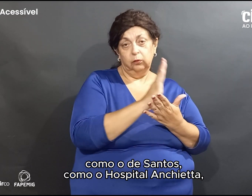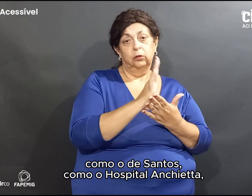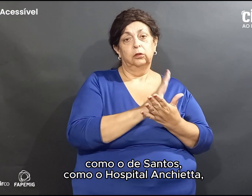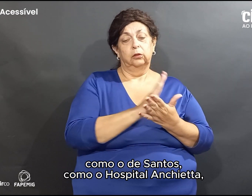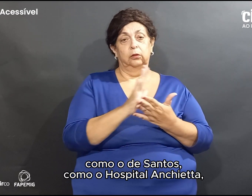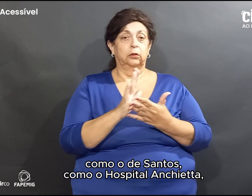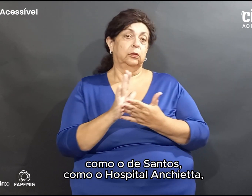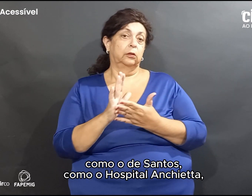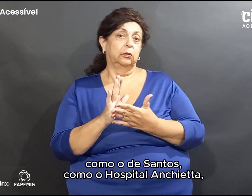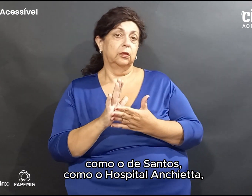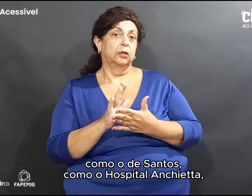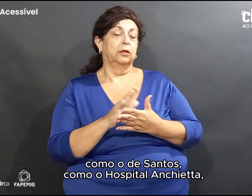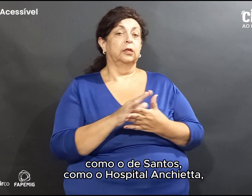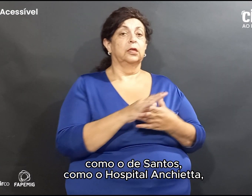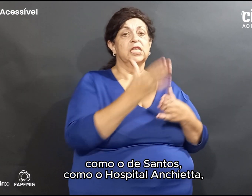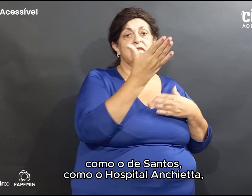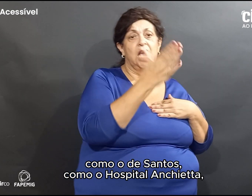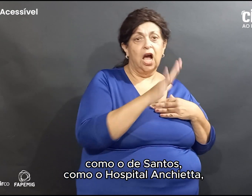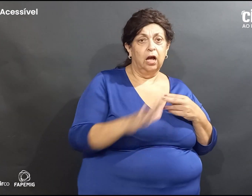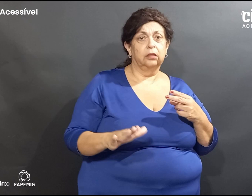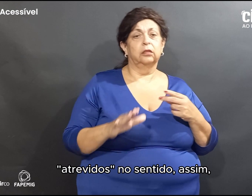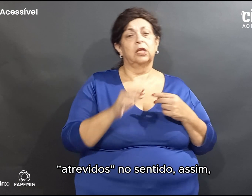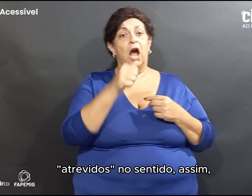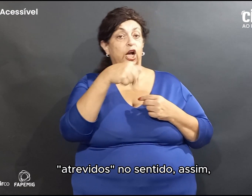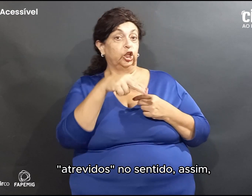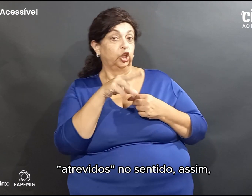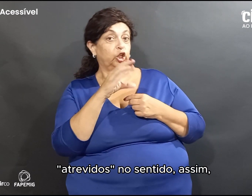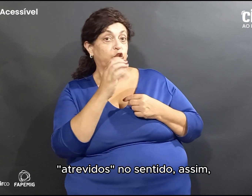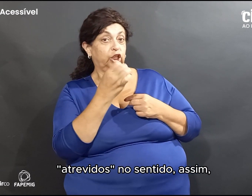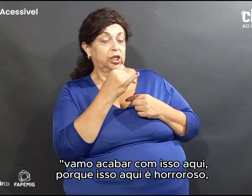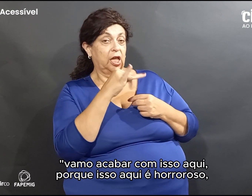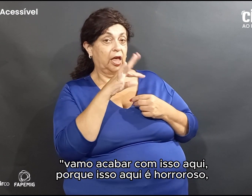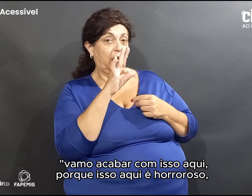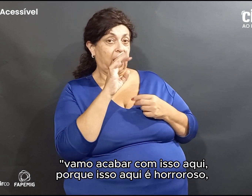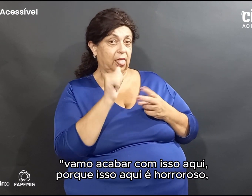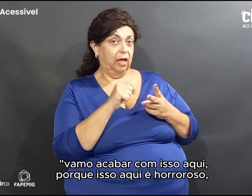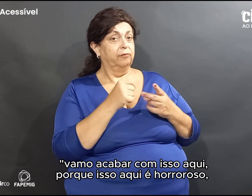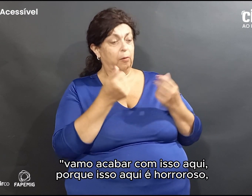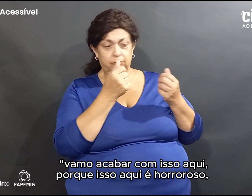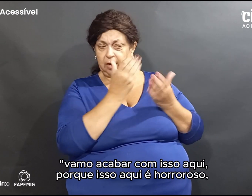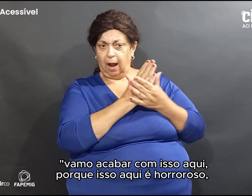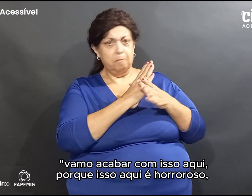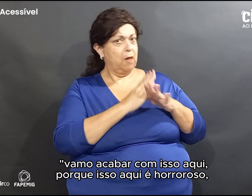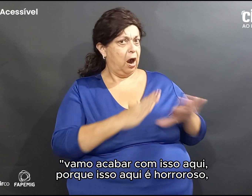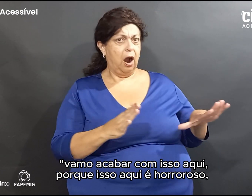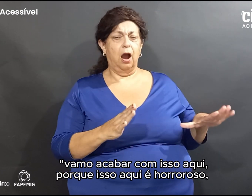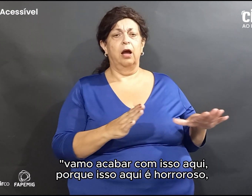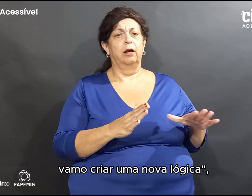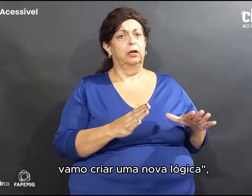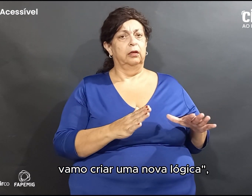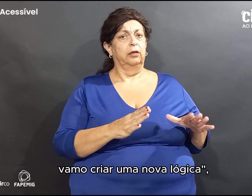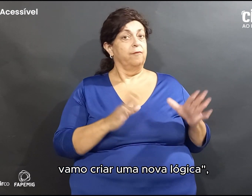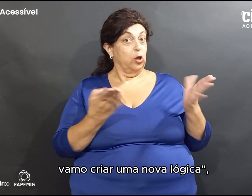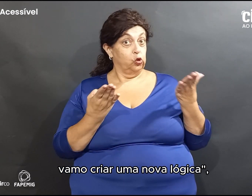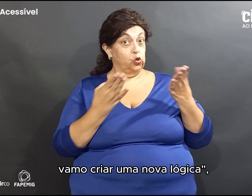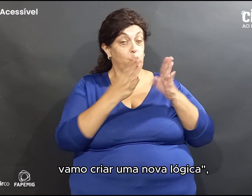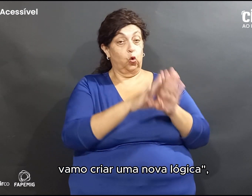como em Santos, né, como o Hospital Anchieta, atrevidos no sentido assim, vamos acabar com isso aqui porque isso aqui é horroroso, vamos criar uma